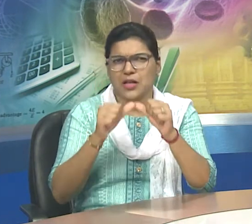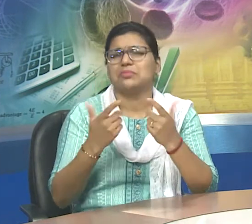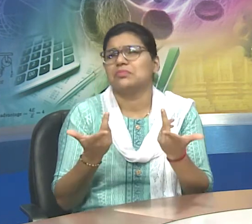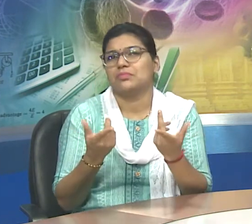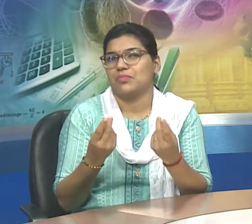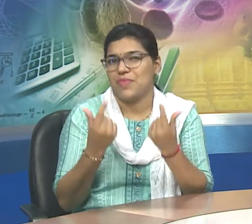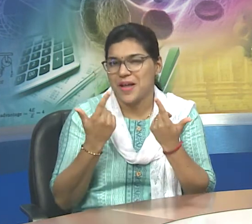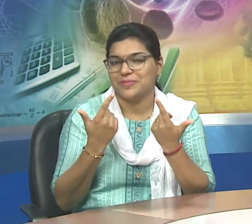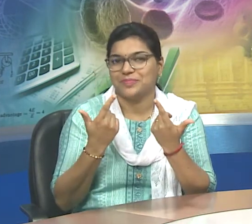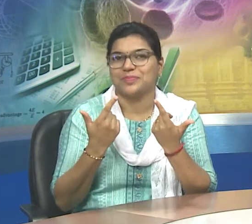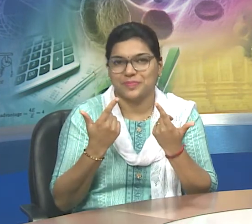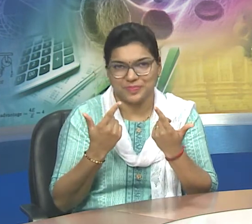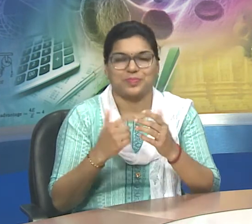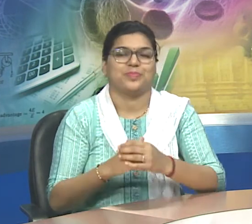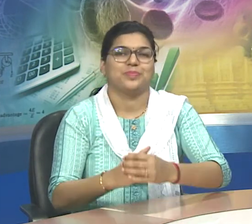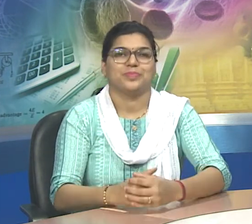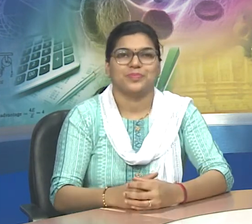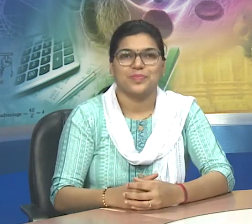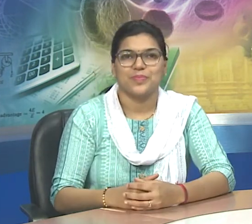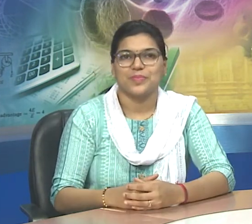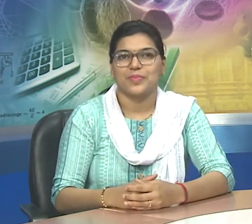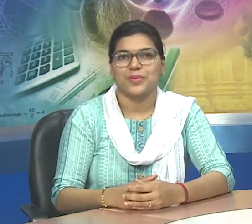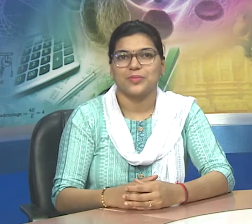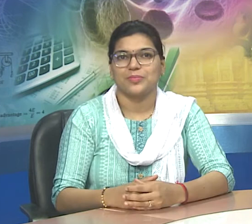करके इसमें शामिल है। तो आपको सही उत्तर चुनना है।